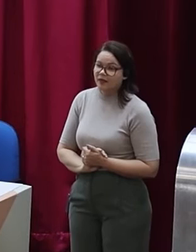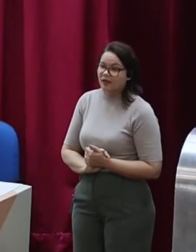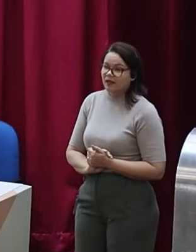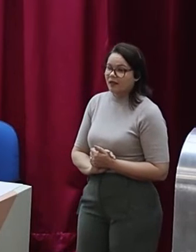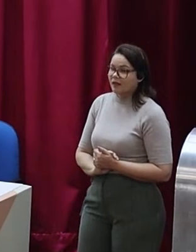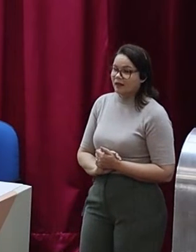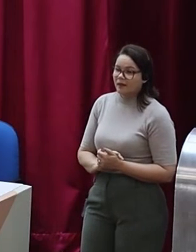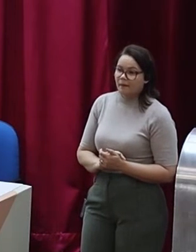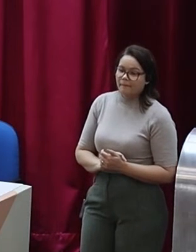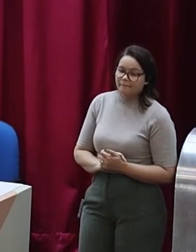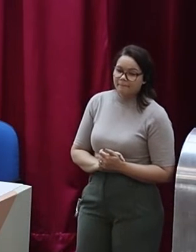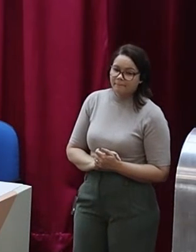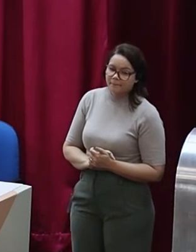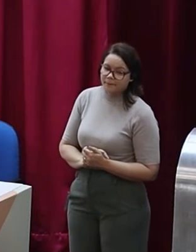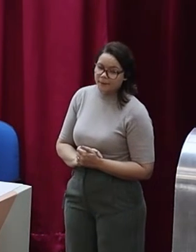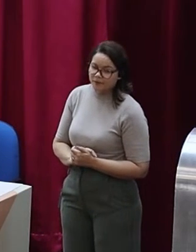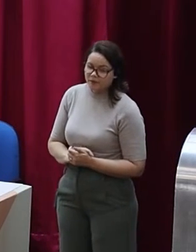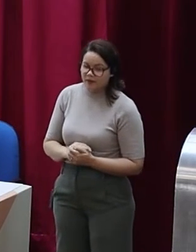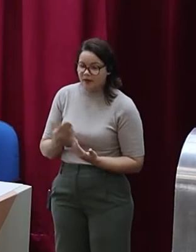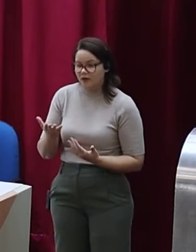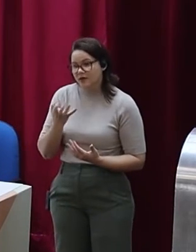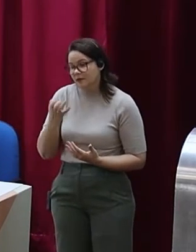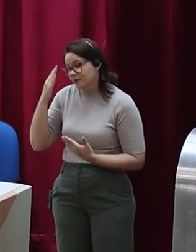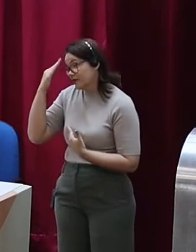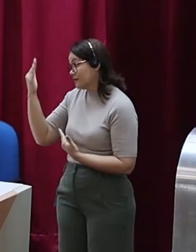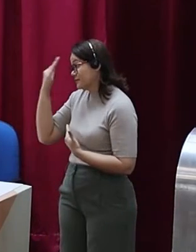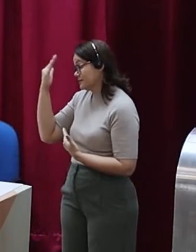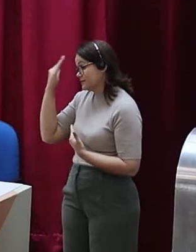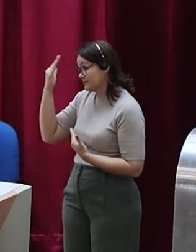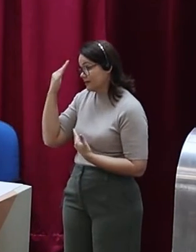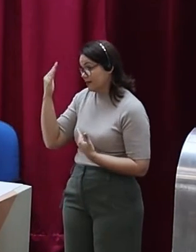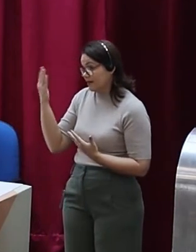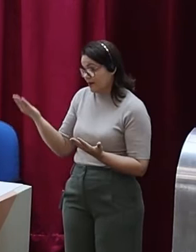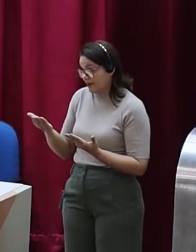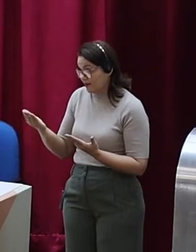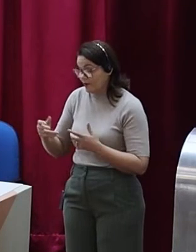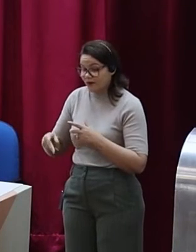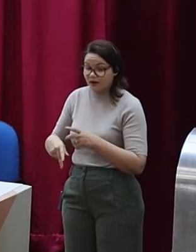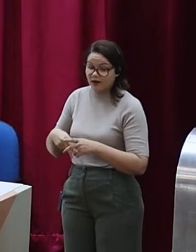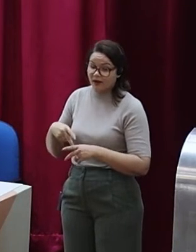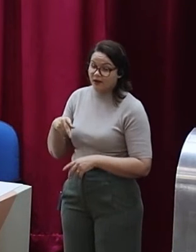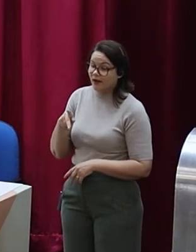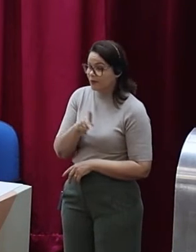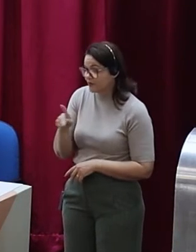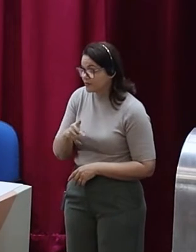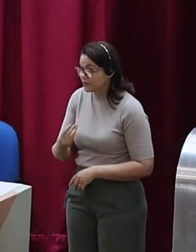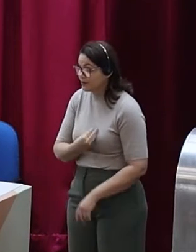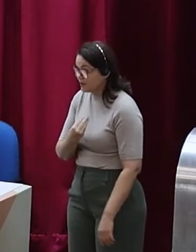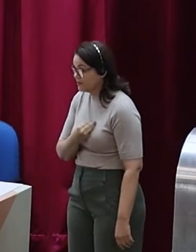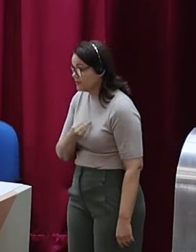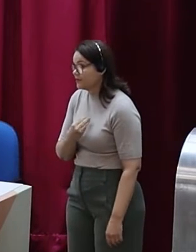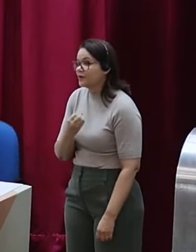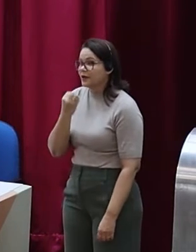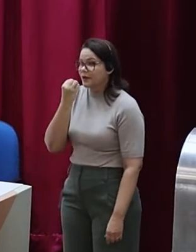colaboró directamente. Entonces, ya le agradezco públicamente, ¿no? Pero también bueno recibirlo aquí